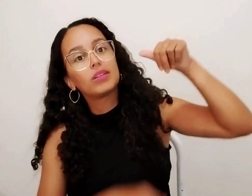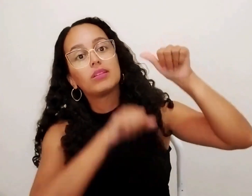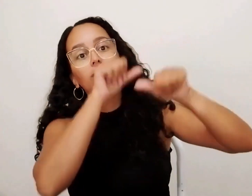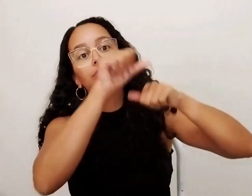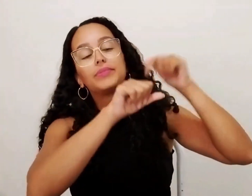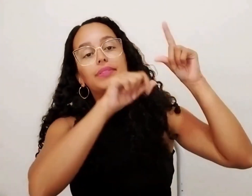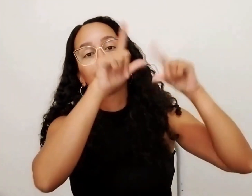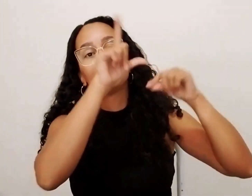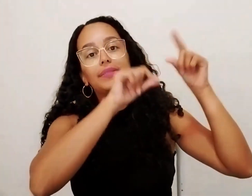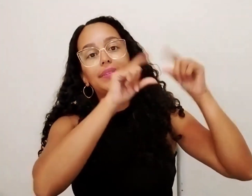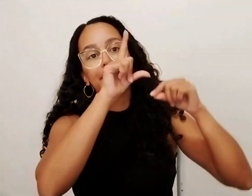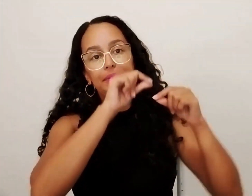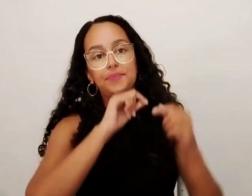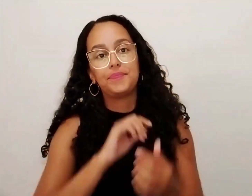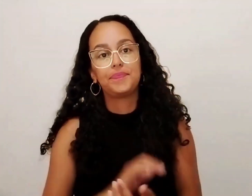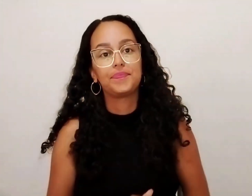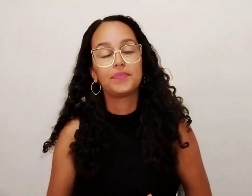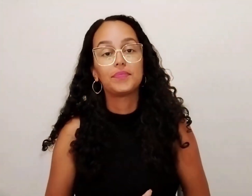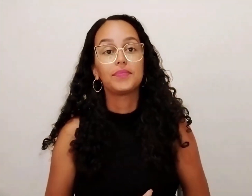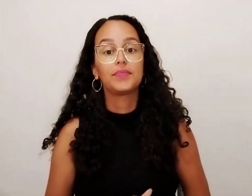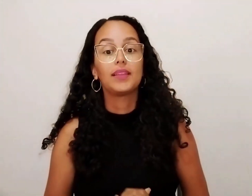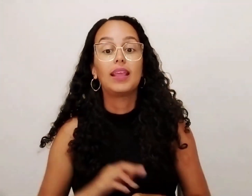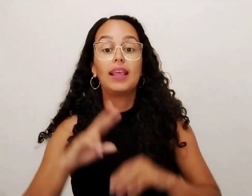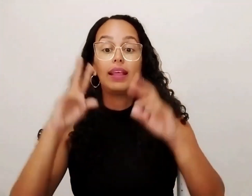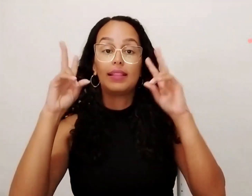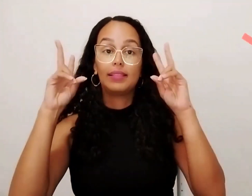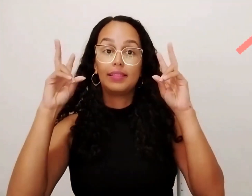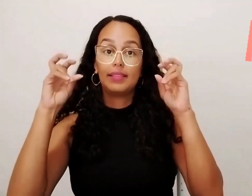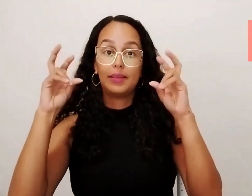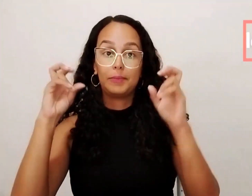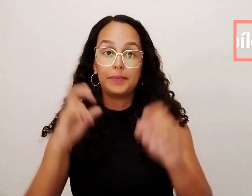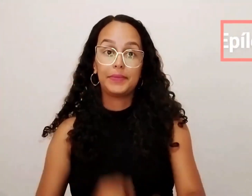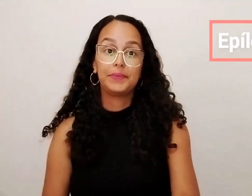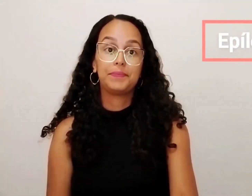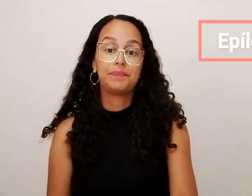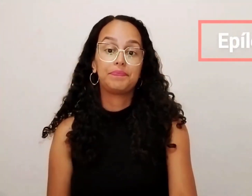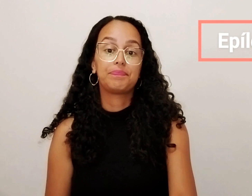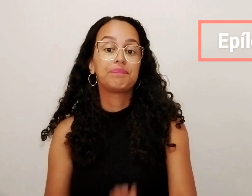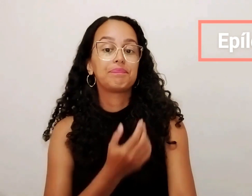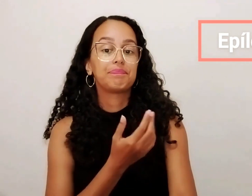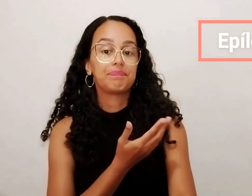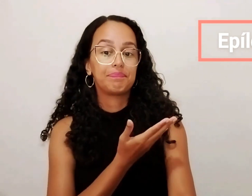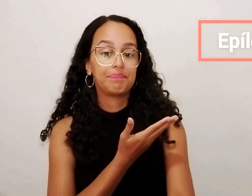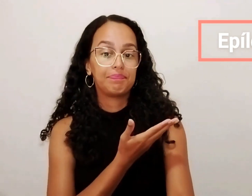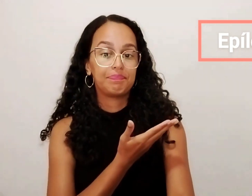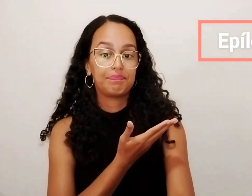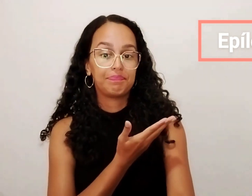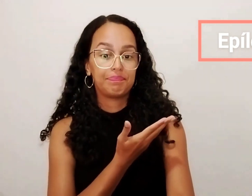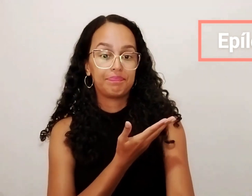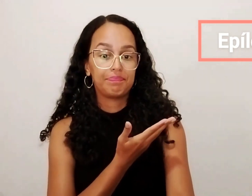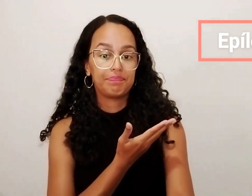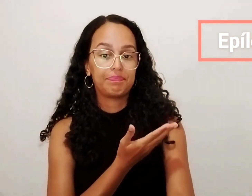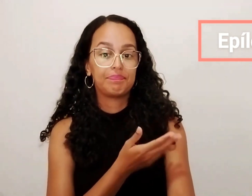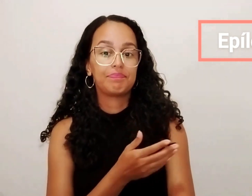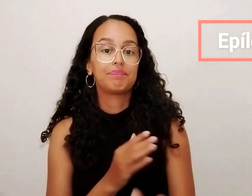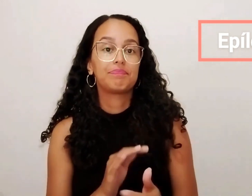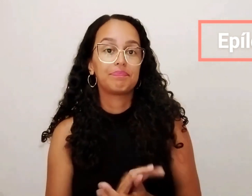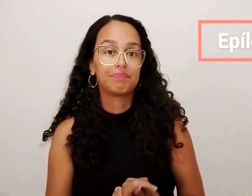Este capítulo apresenta um narrador. Ele conta que todos que sabiam da história já estavam